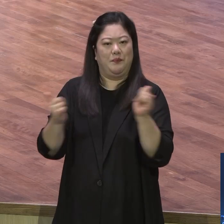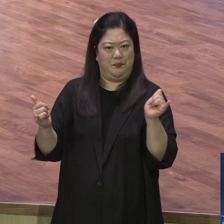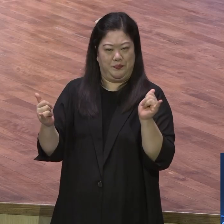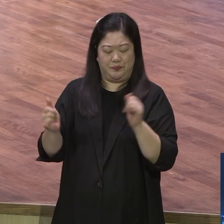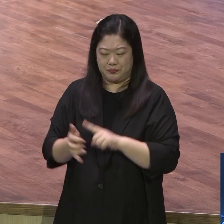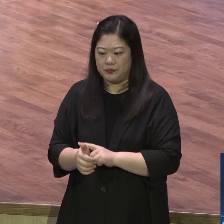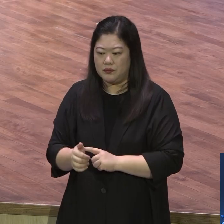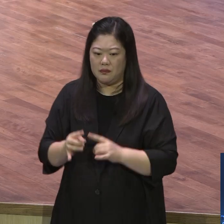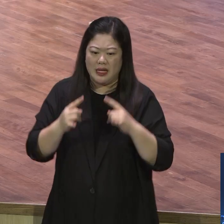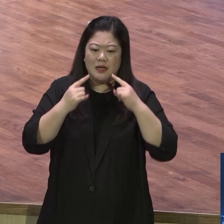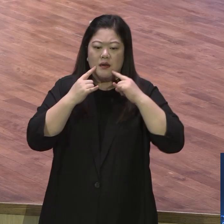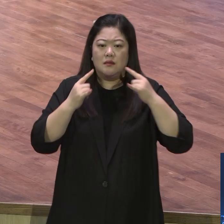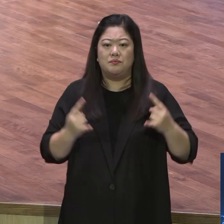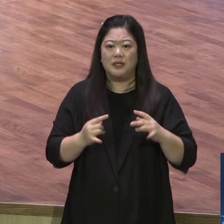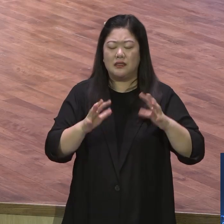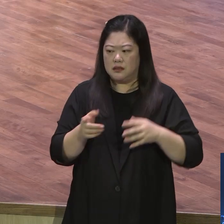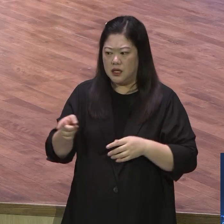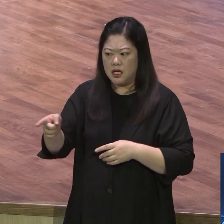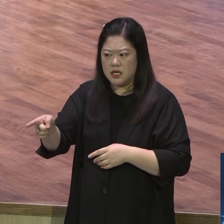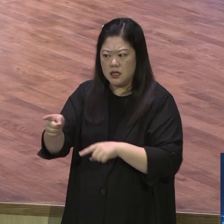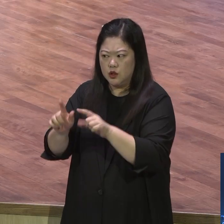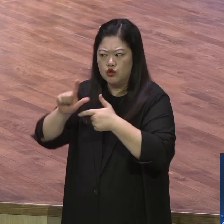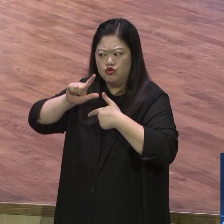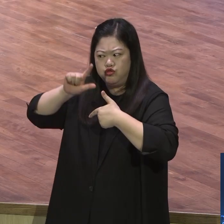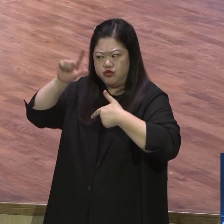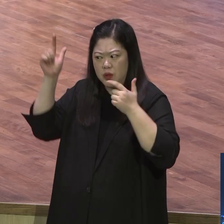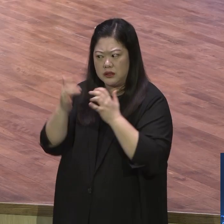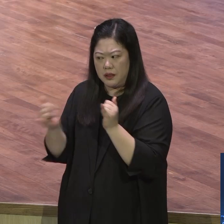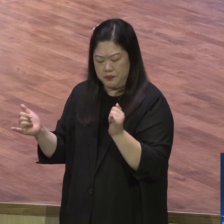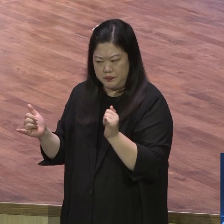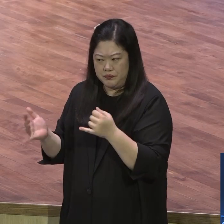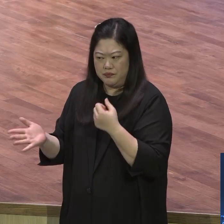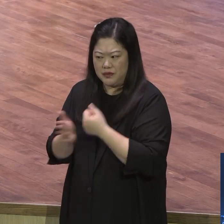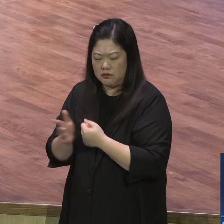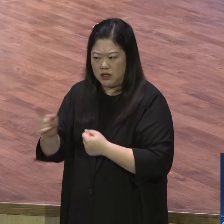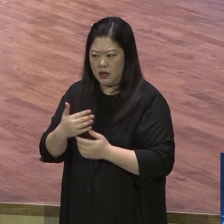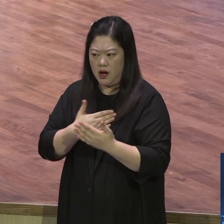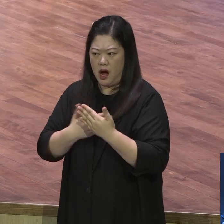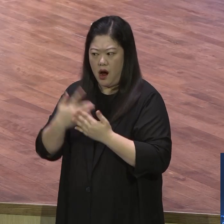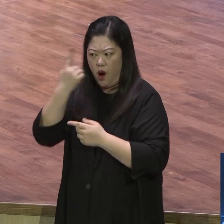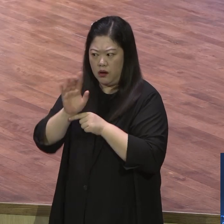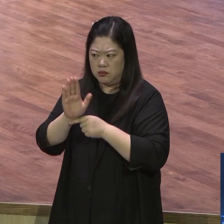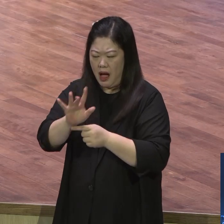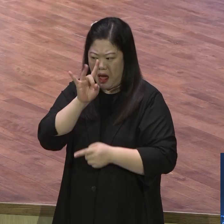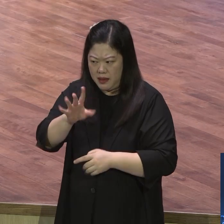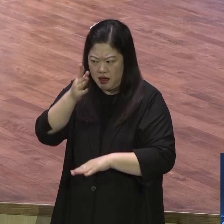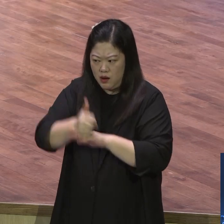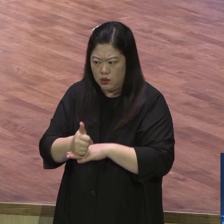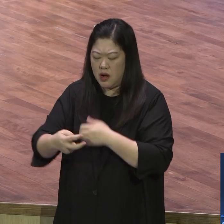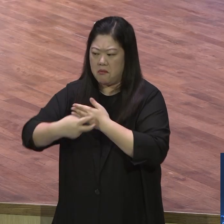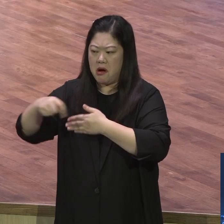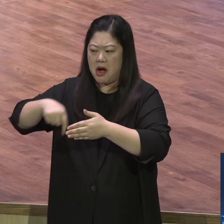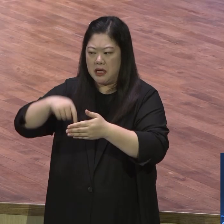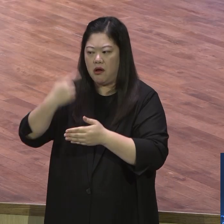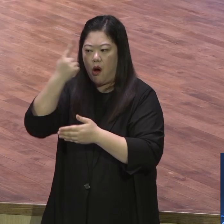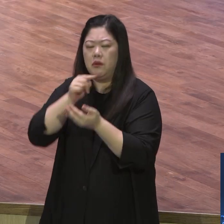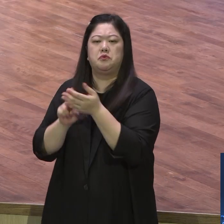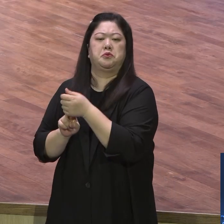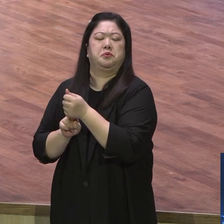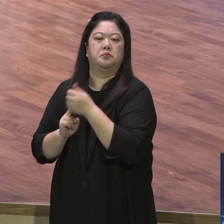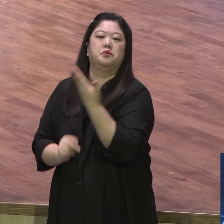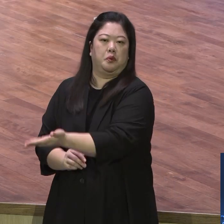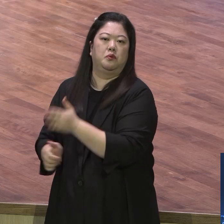고려해서 노출을 막을 정도로 심한 발작이었어요 죽음에 대한